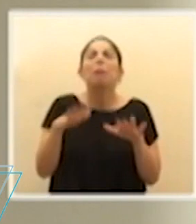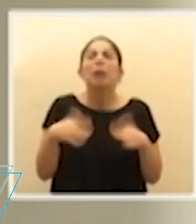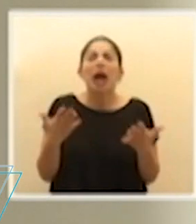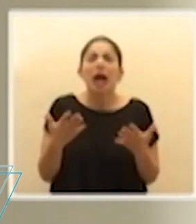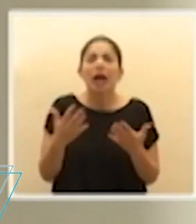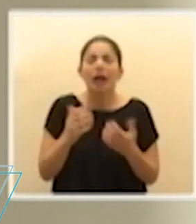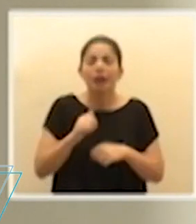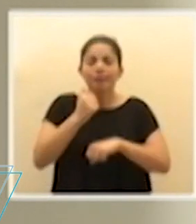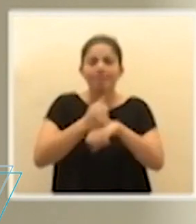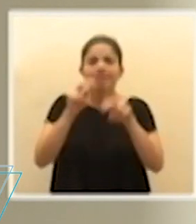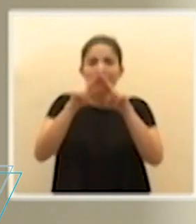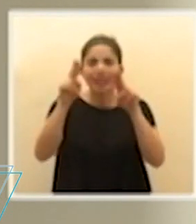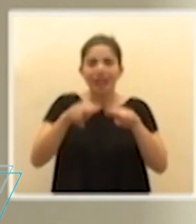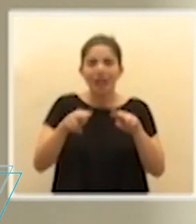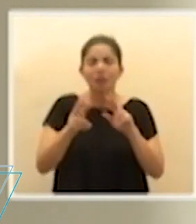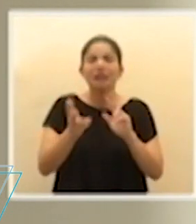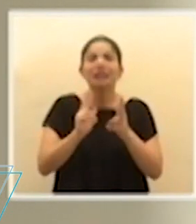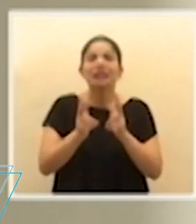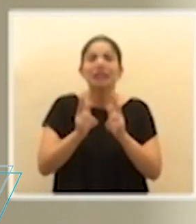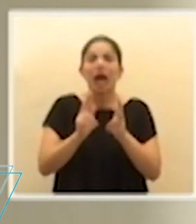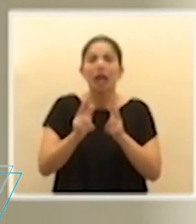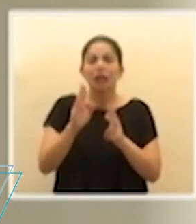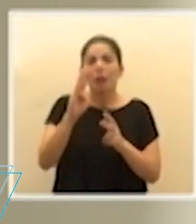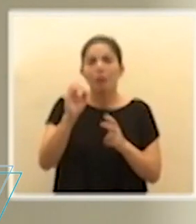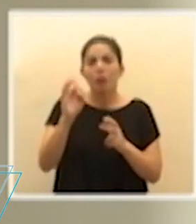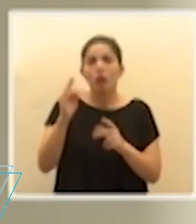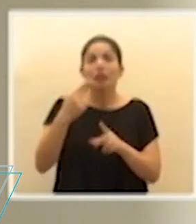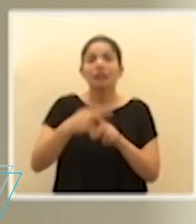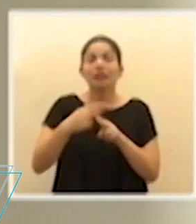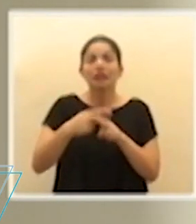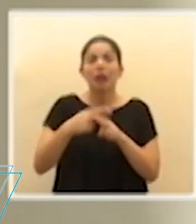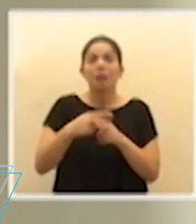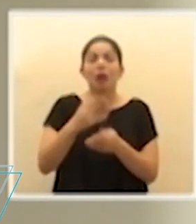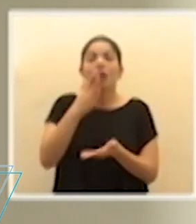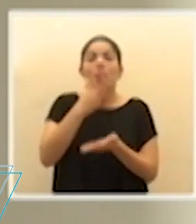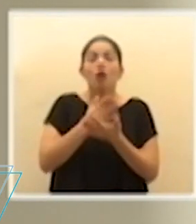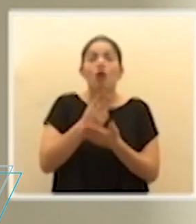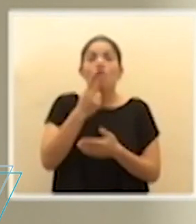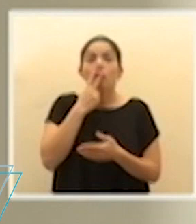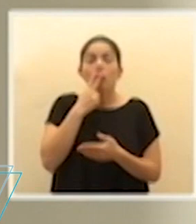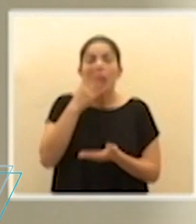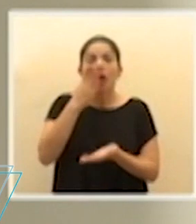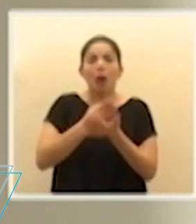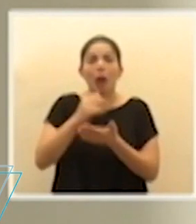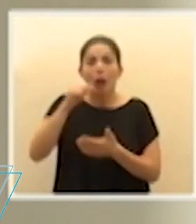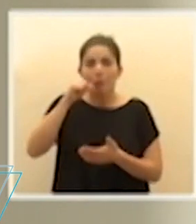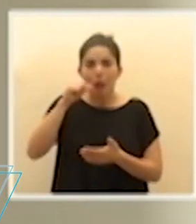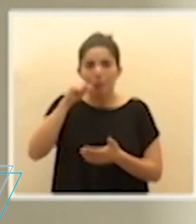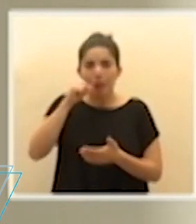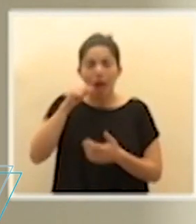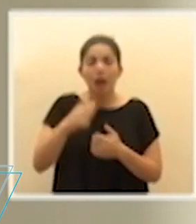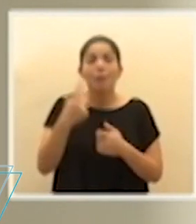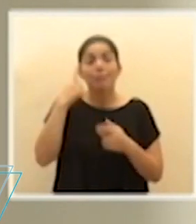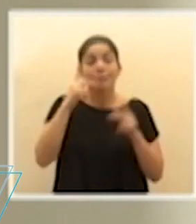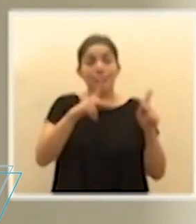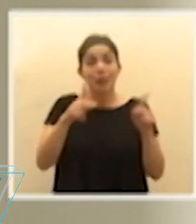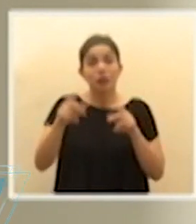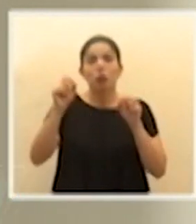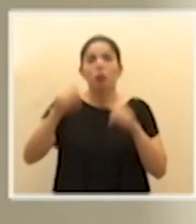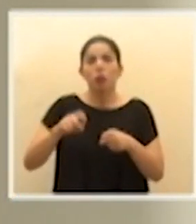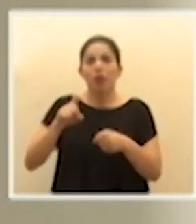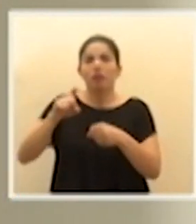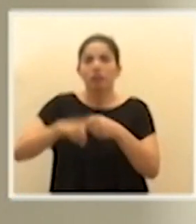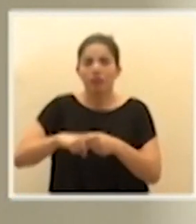una herramienta virtual chatbot llamada Dejar de Fumar y Vapear, donde las personas se pueden inscribir